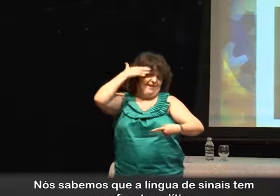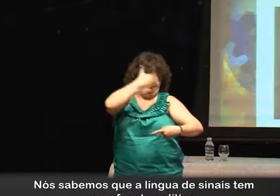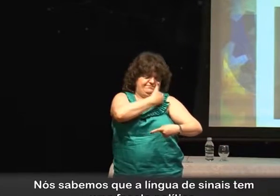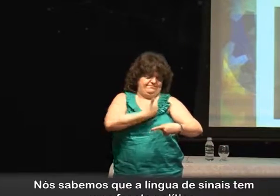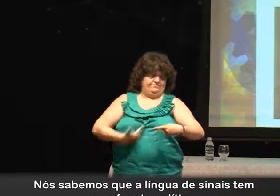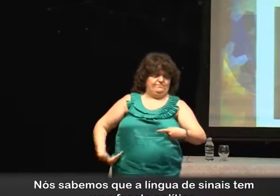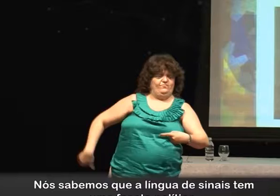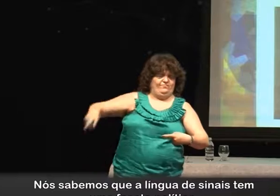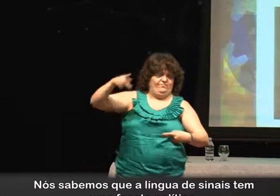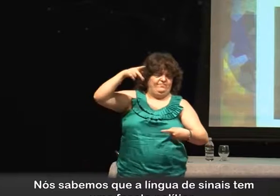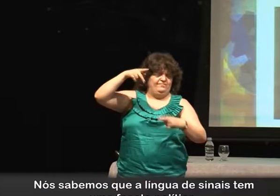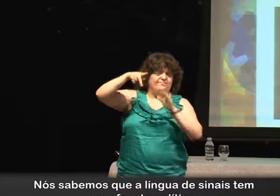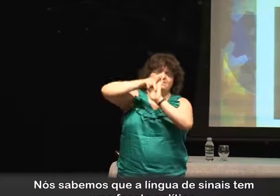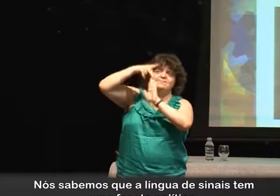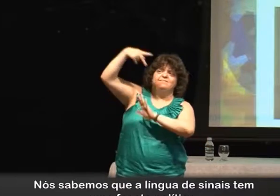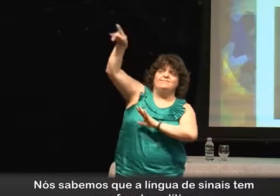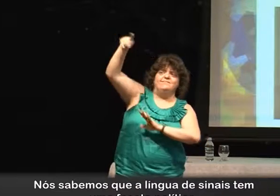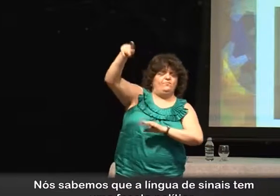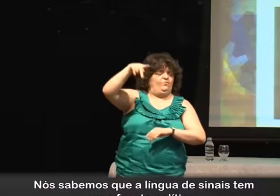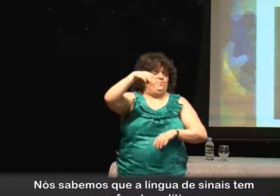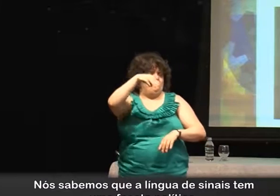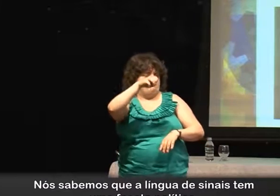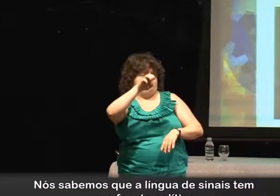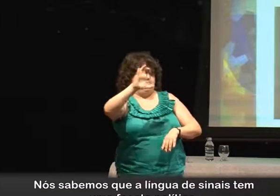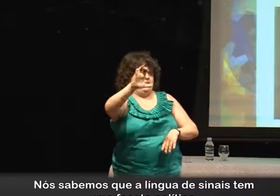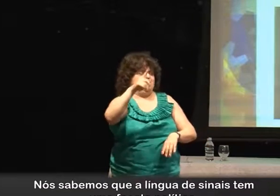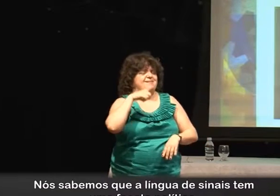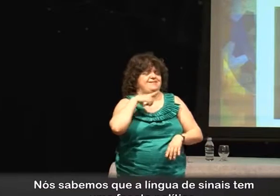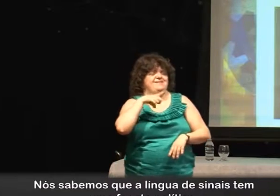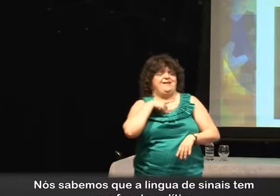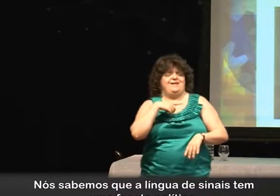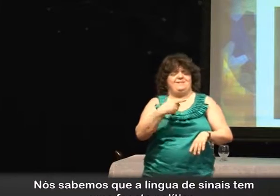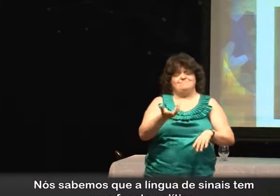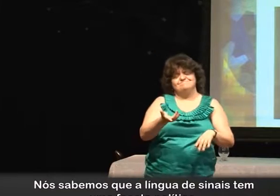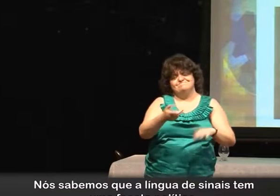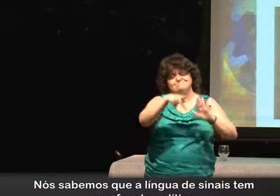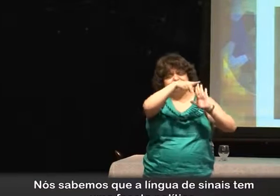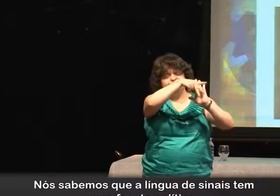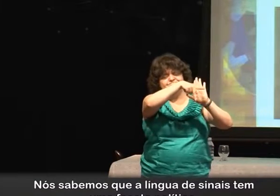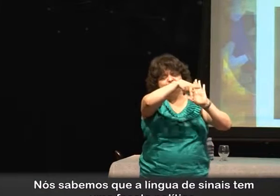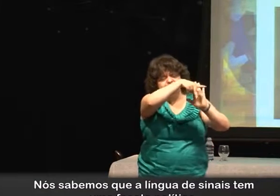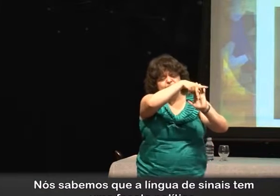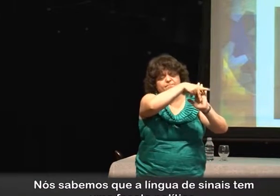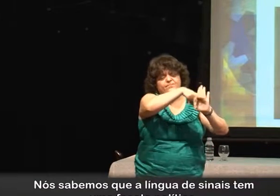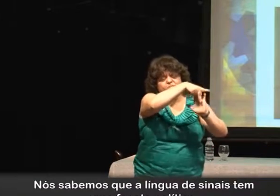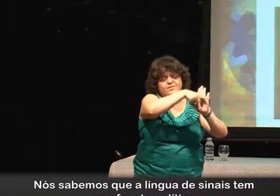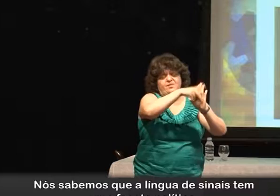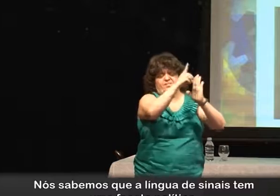Nós sabemos que a língua de sinais, ela tem uma faceta política.